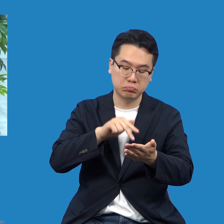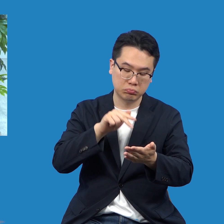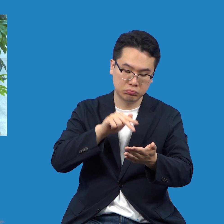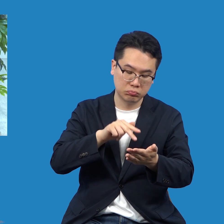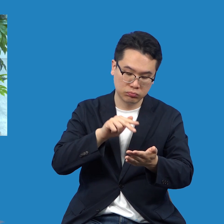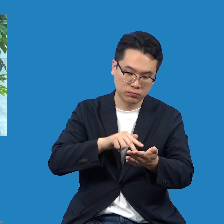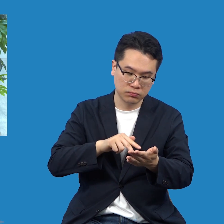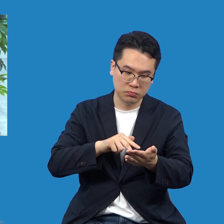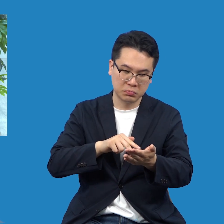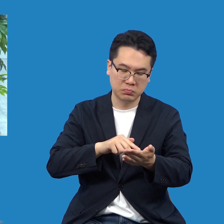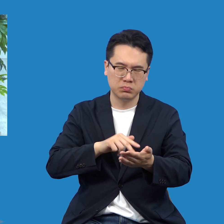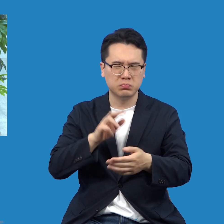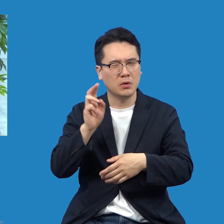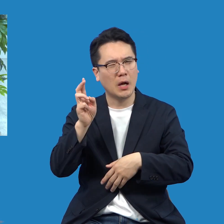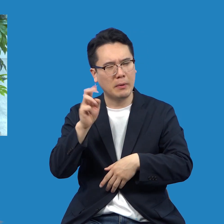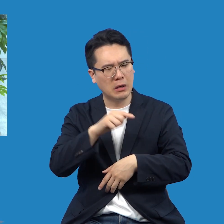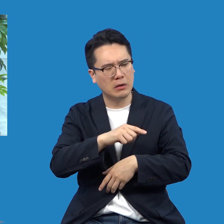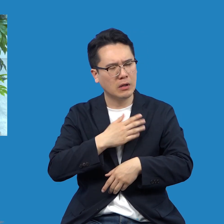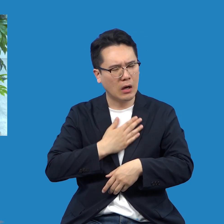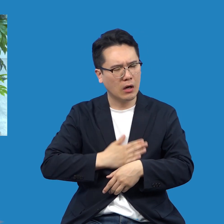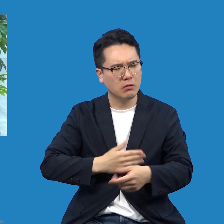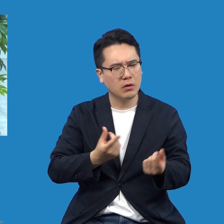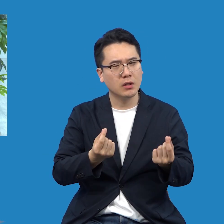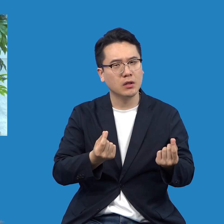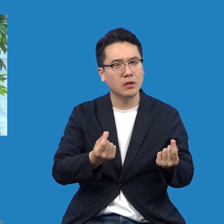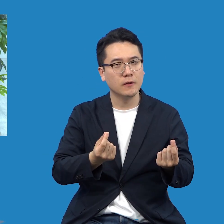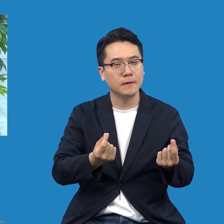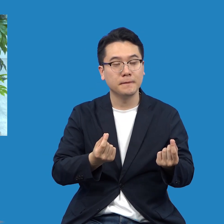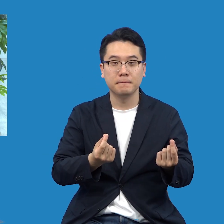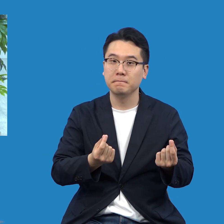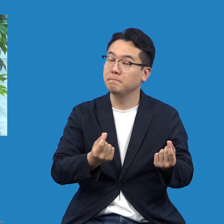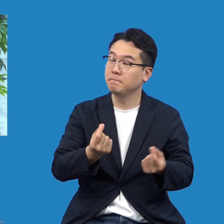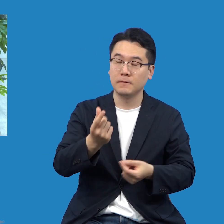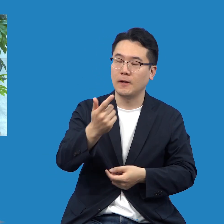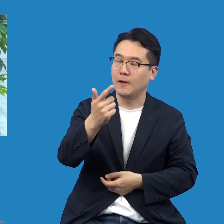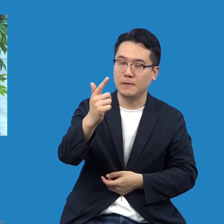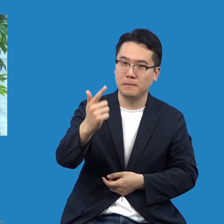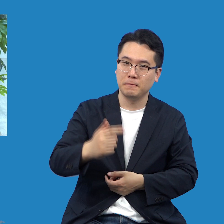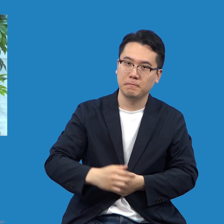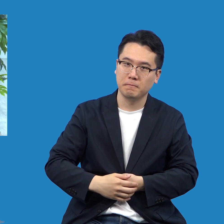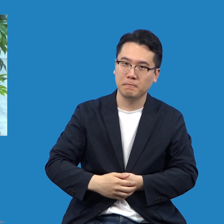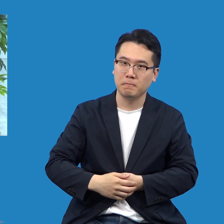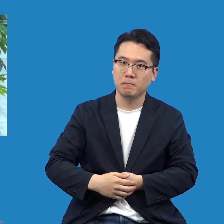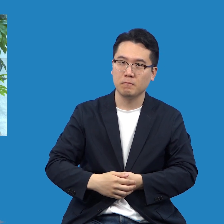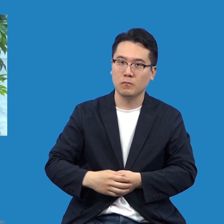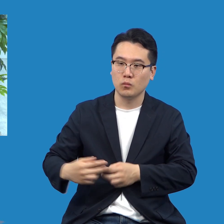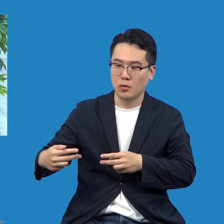그런 얘기를 했지 그렇게 생각이 되죠. 그렇지 않아요. 엘리야 자신도 자기가 회오리 바람